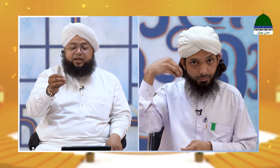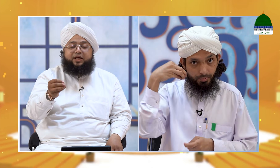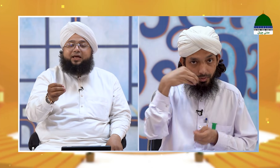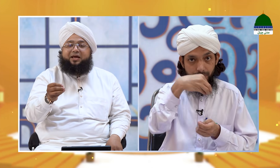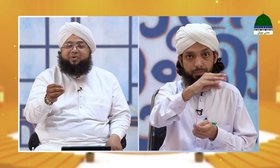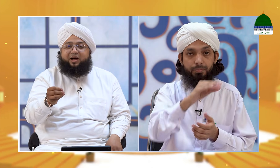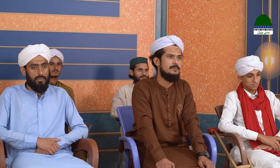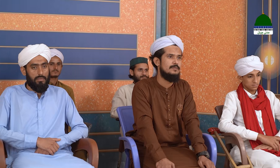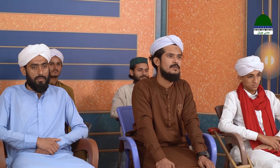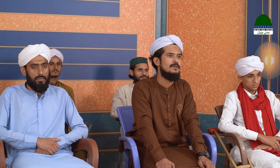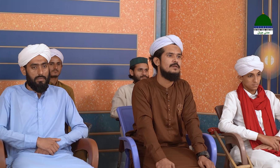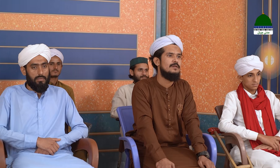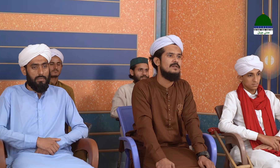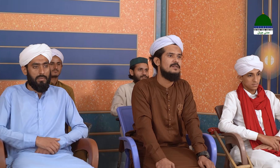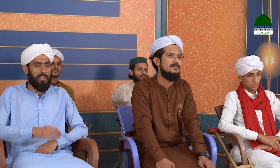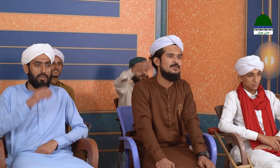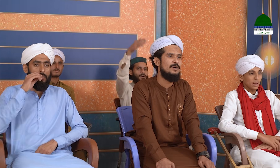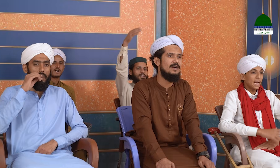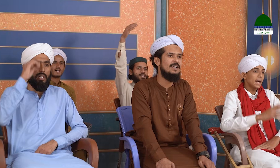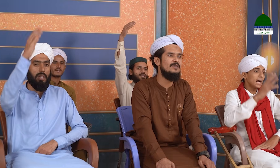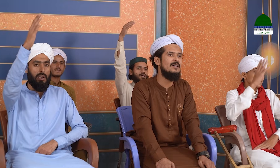گھوڑے دینے کے برابر حاصل ہوگا۔